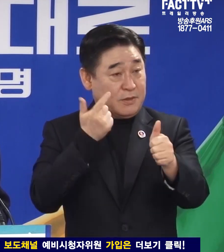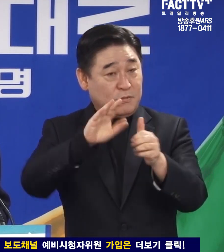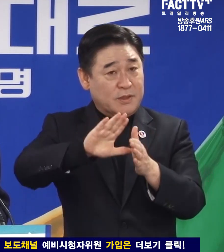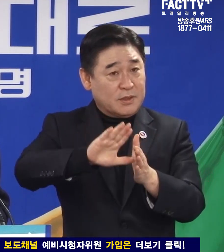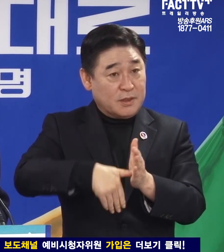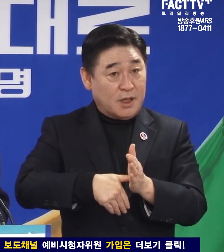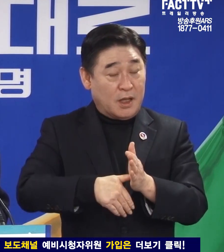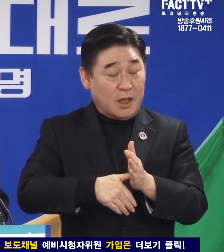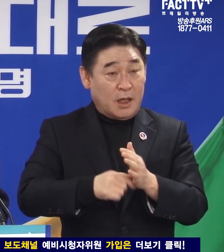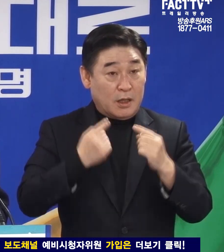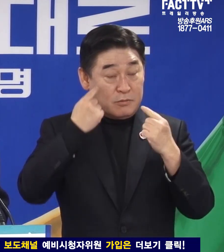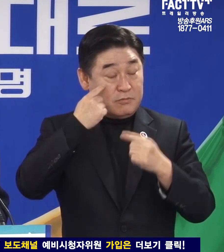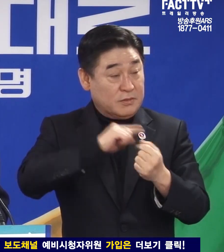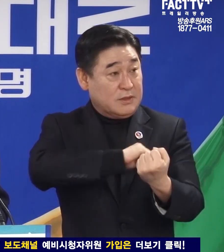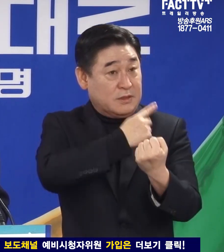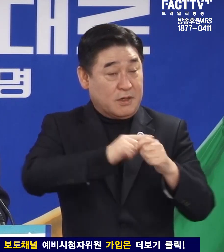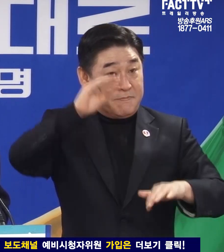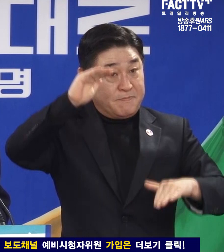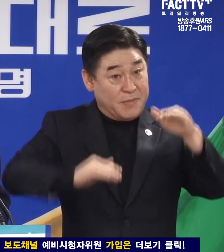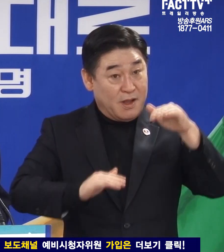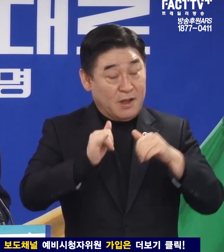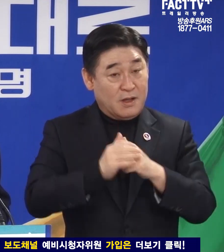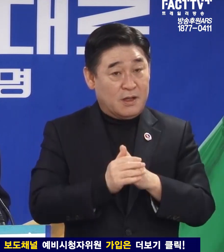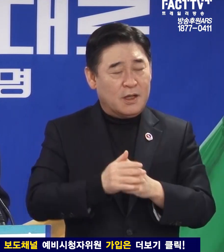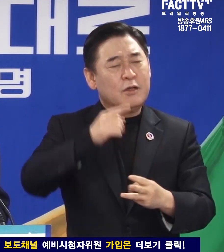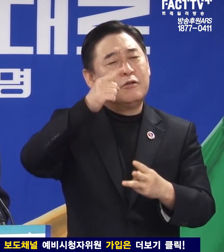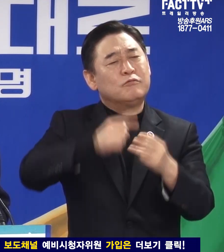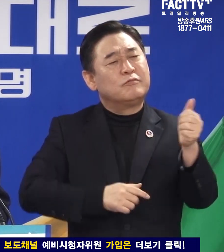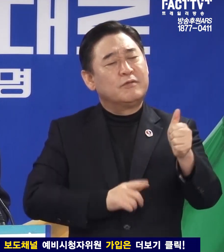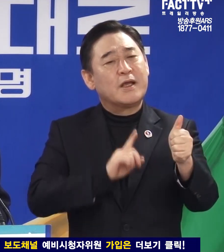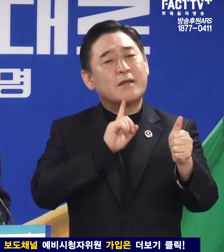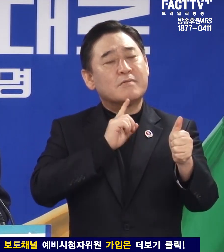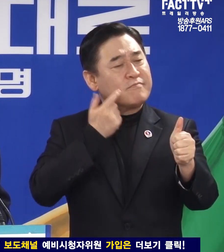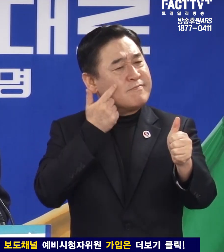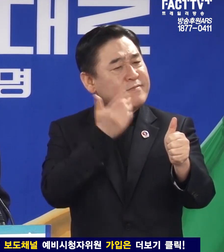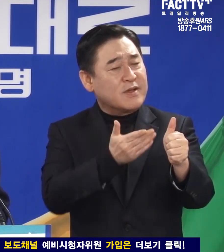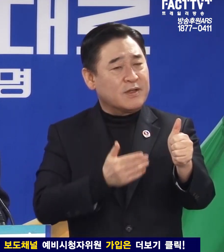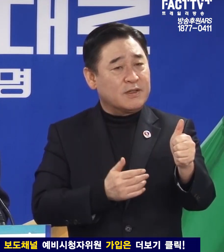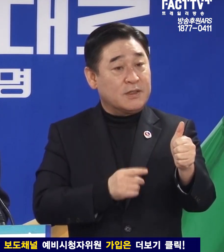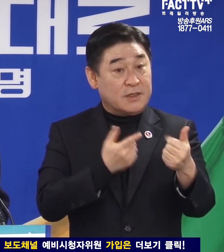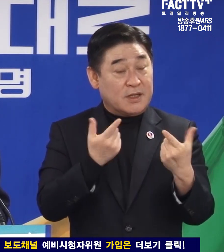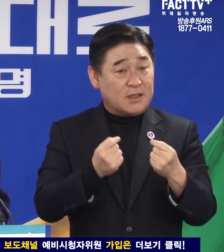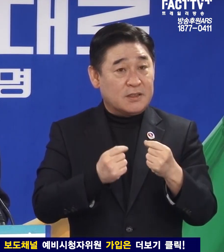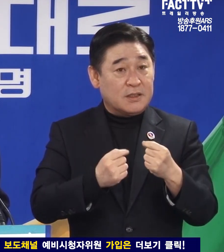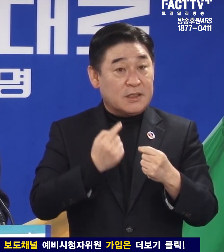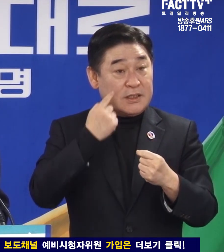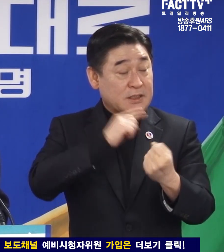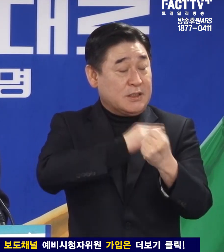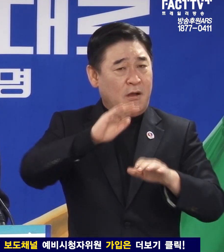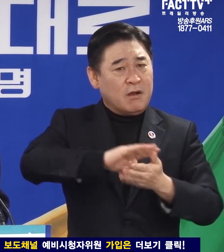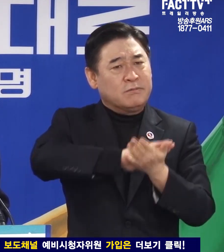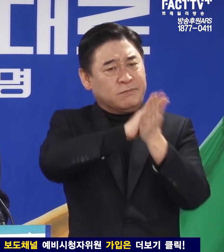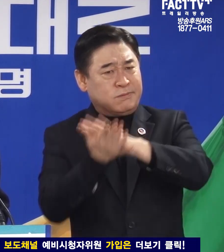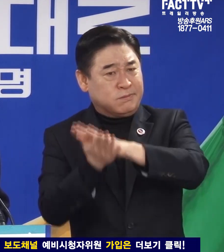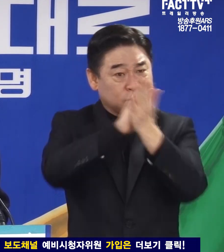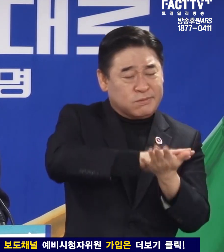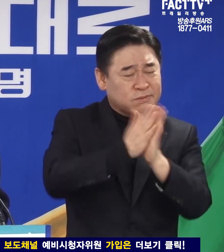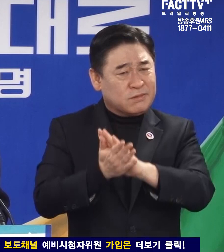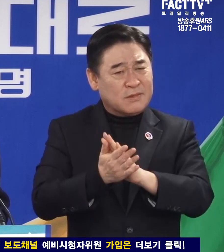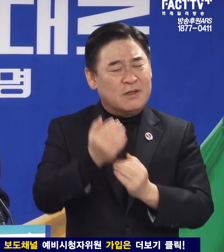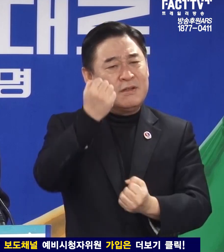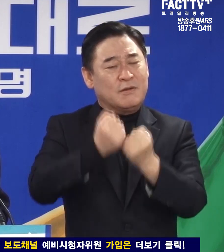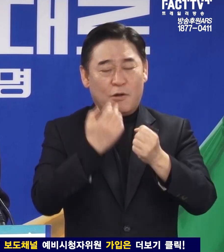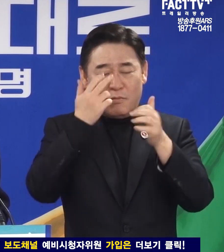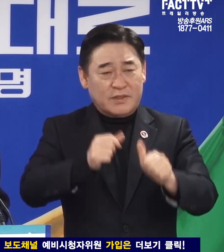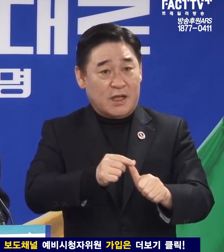인사청문회에서는 또다시 부동시가 되었습니다. 윤석열 후보에게 요구합니다. 이 같은 급격한 시력 변화를 설명할